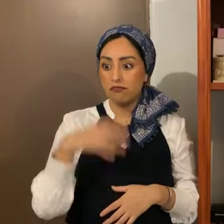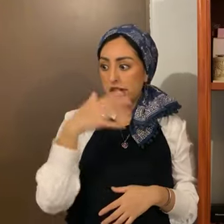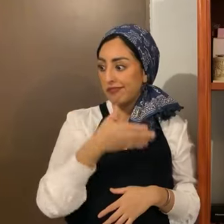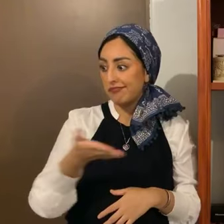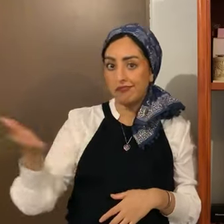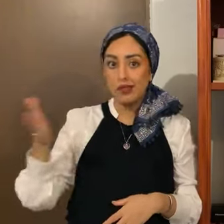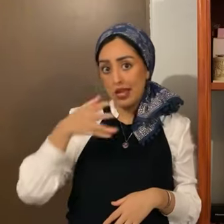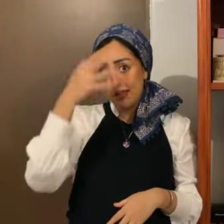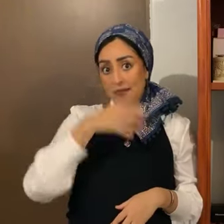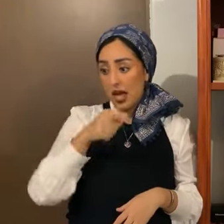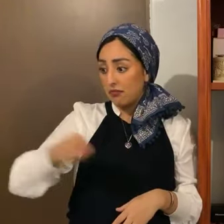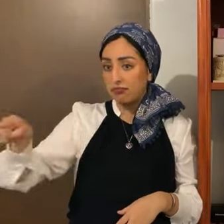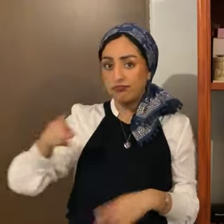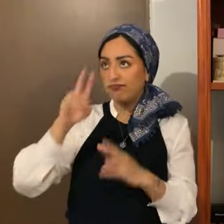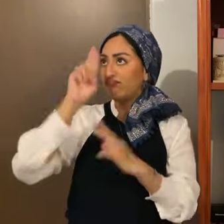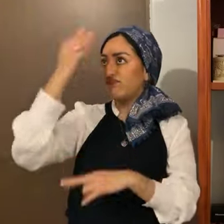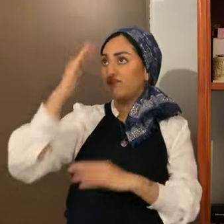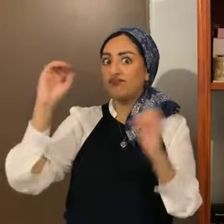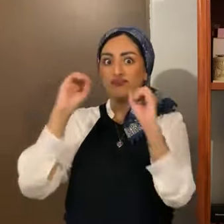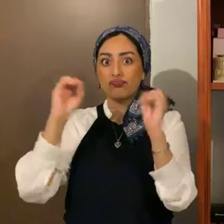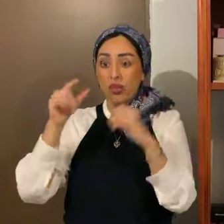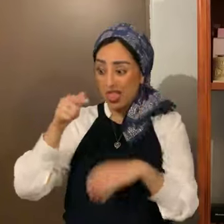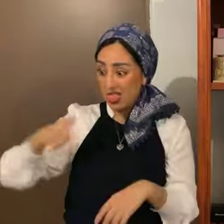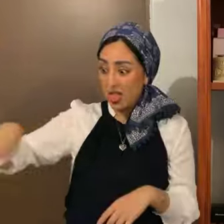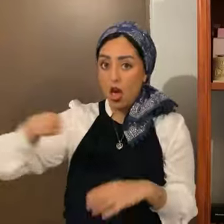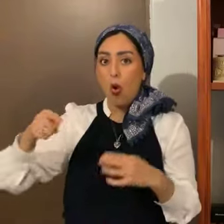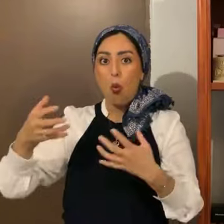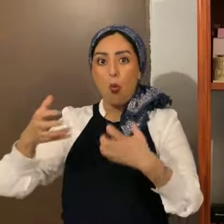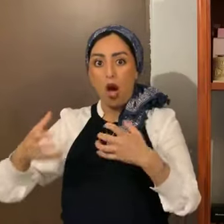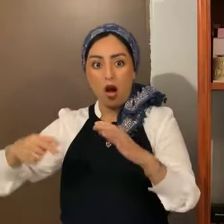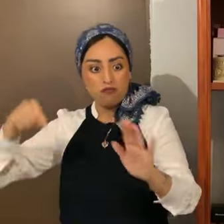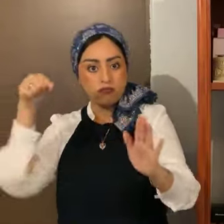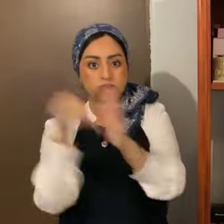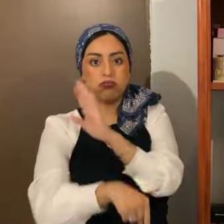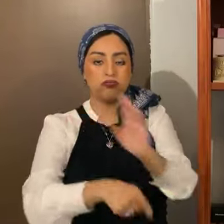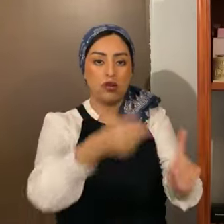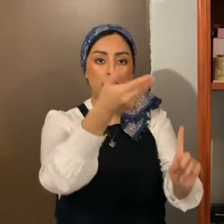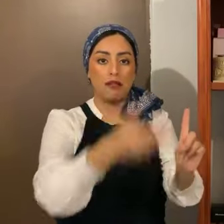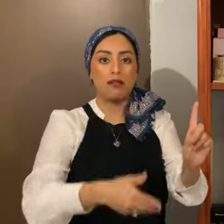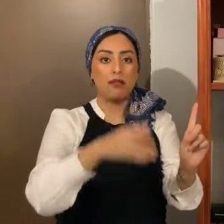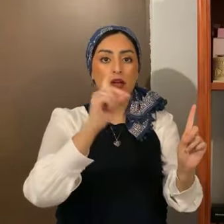Yahweh, que querían asesinarlo tal cual.